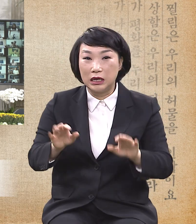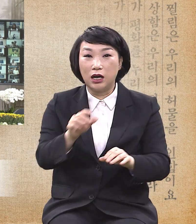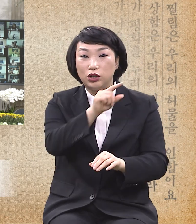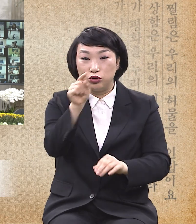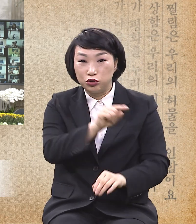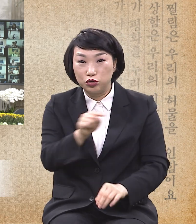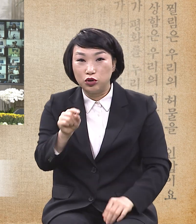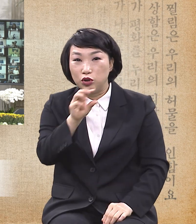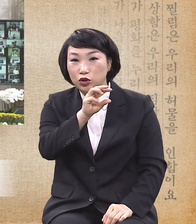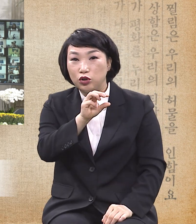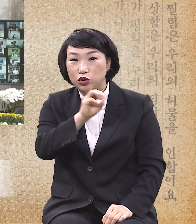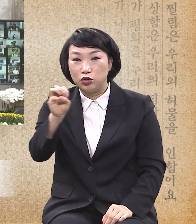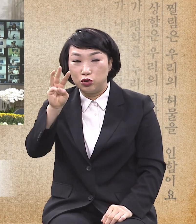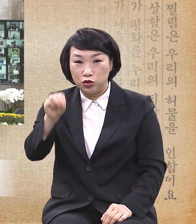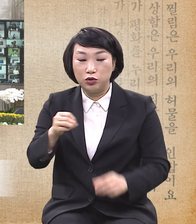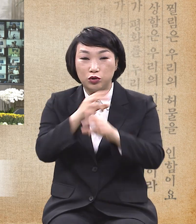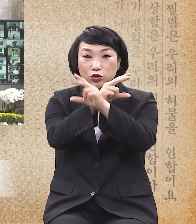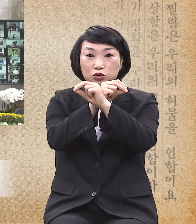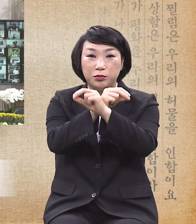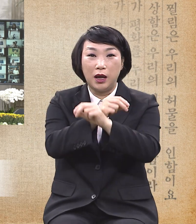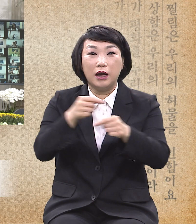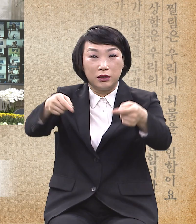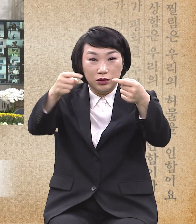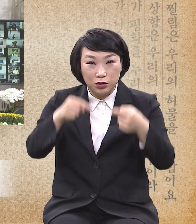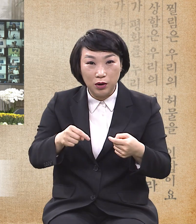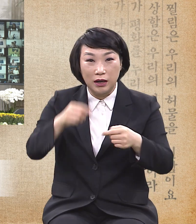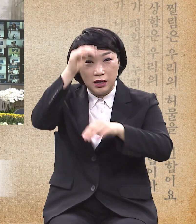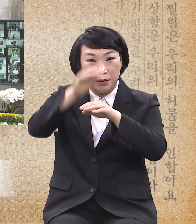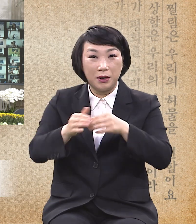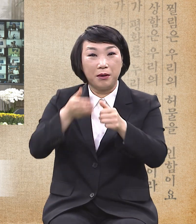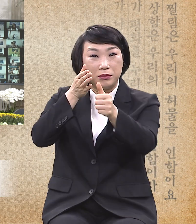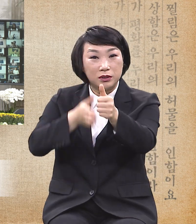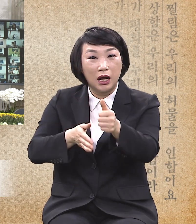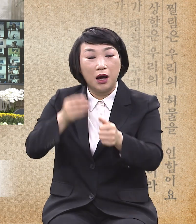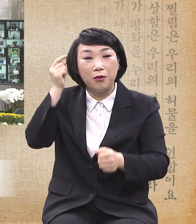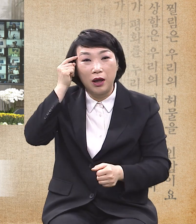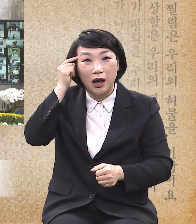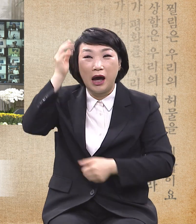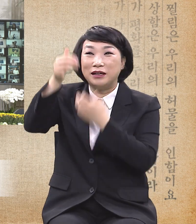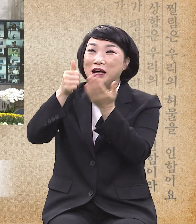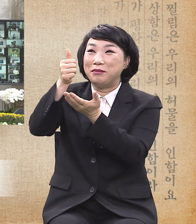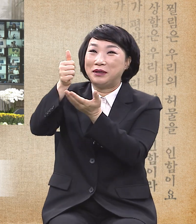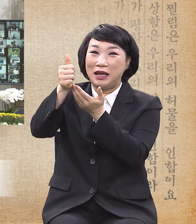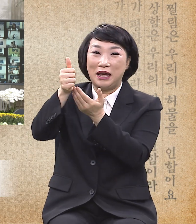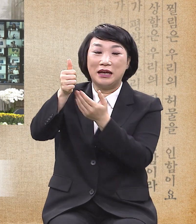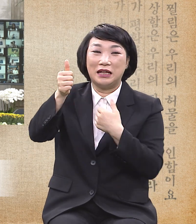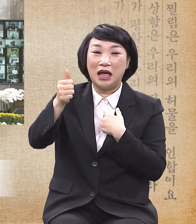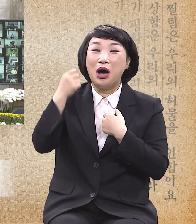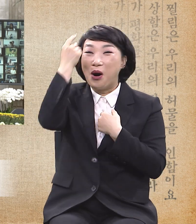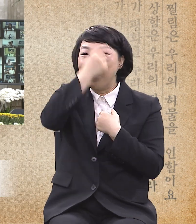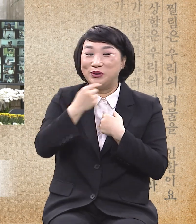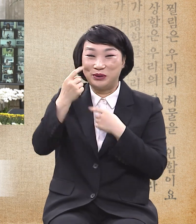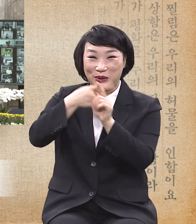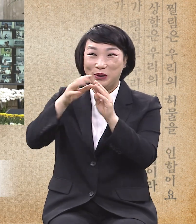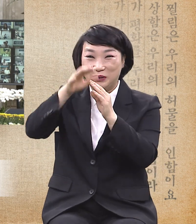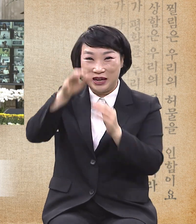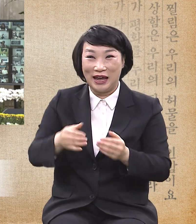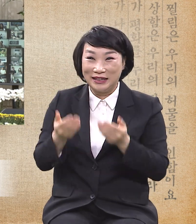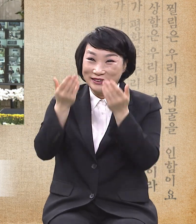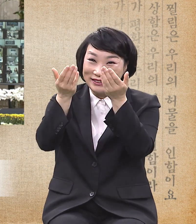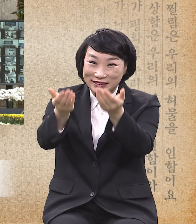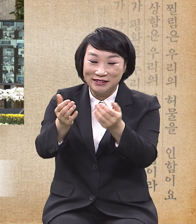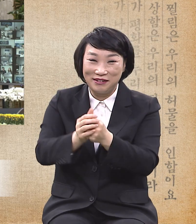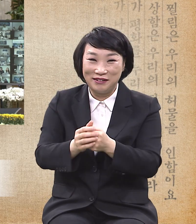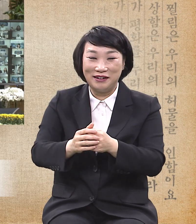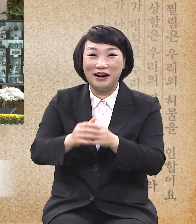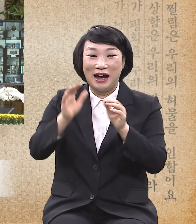들어가는 이유가 뭐요? 줌에 들어가는 이유가 하나님께 너를 좀 얼굴을 교회 앞에 데려와라 이 말이요. 하나님께